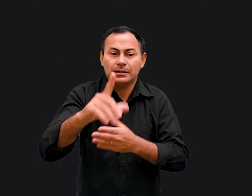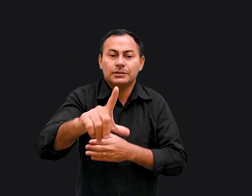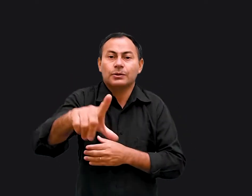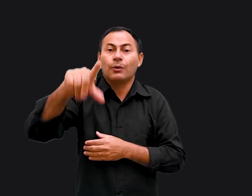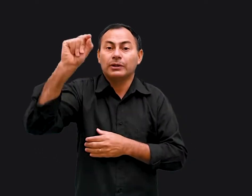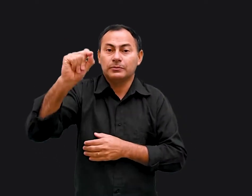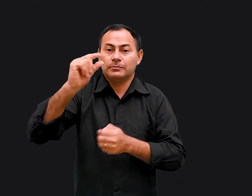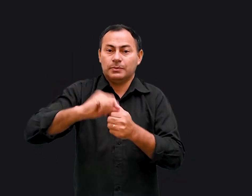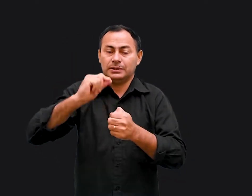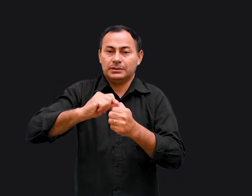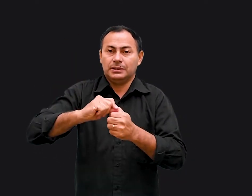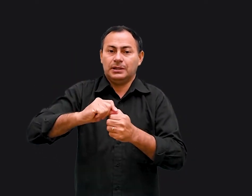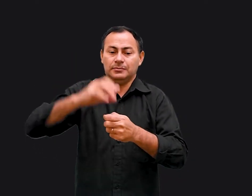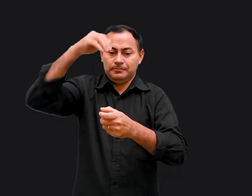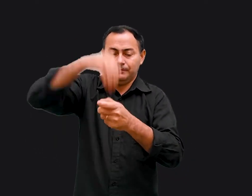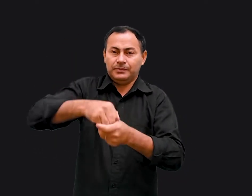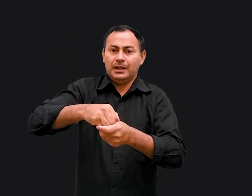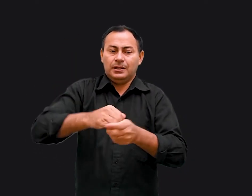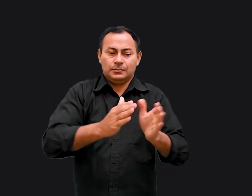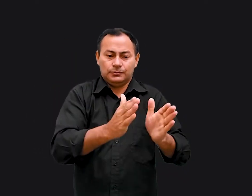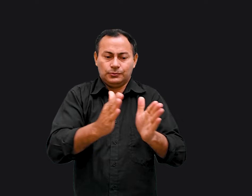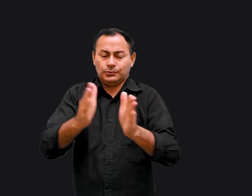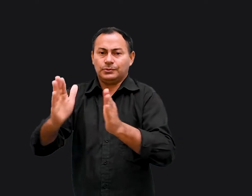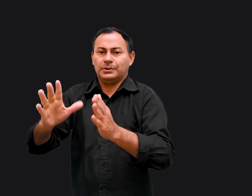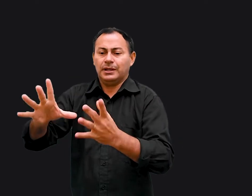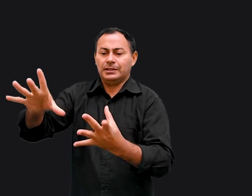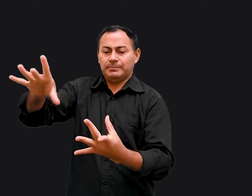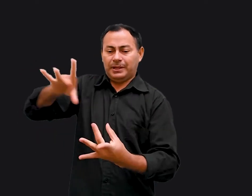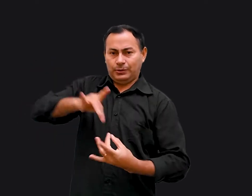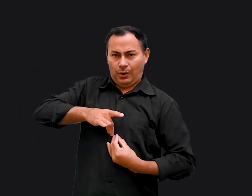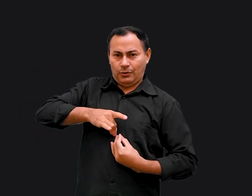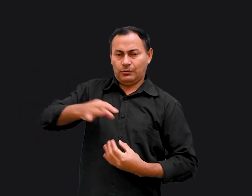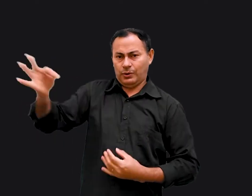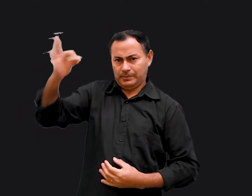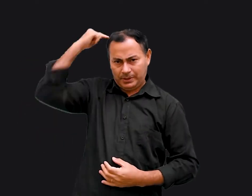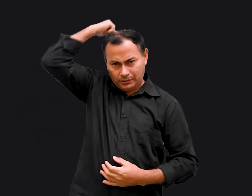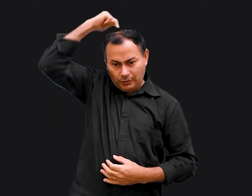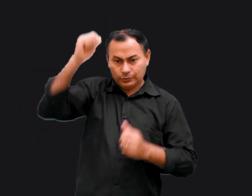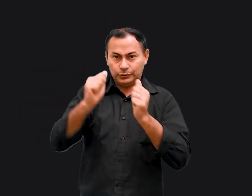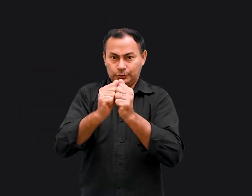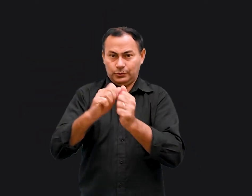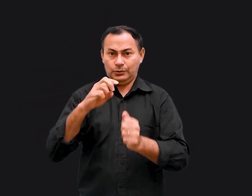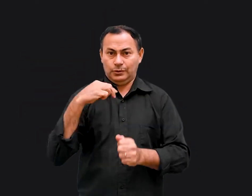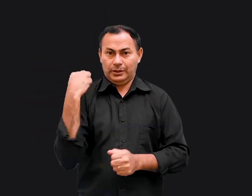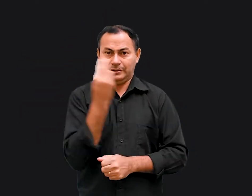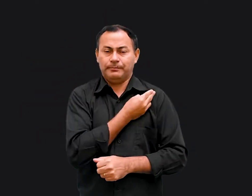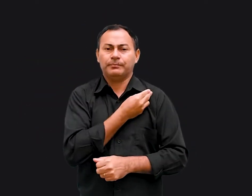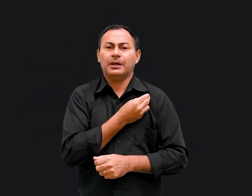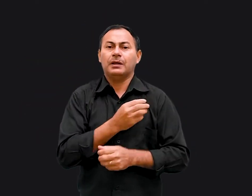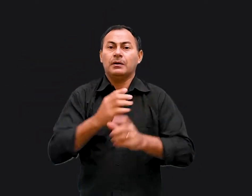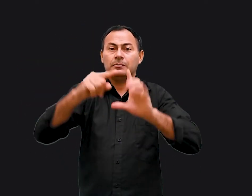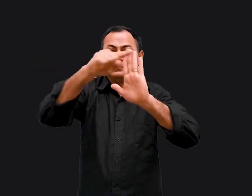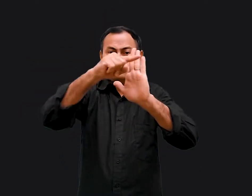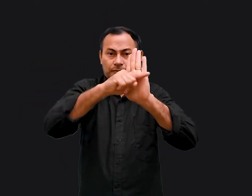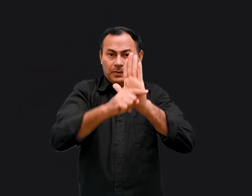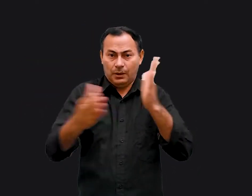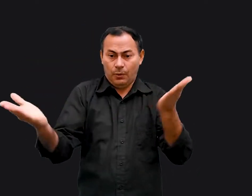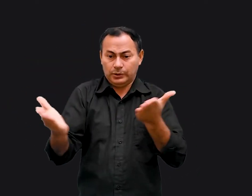fazer parte dessa jornada espiritual junto conosco. No programa de hoje, gostaria de considerar o que o livro de Gênesis